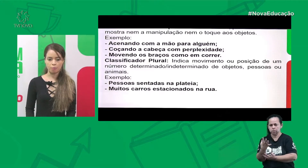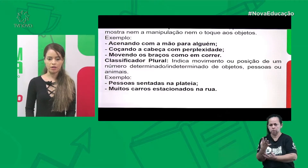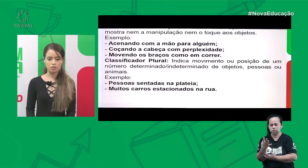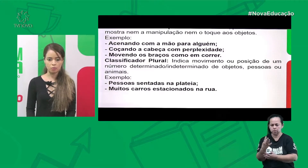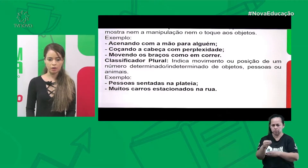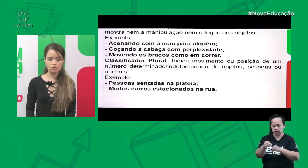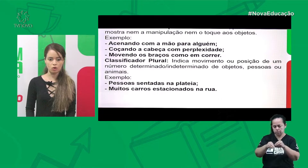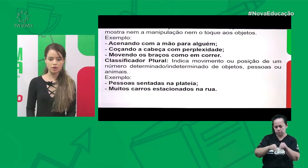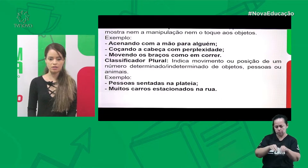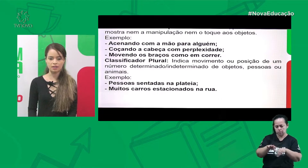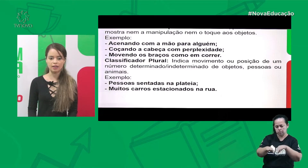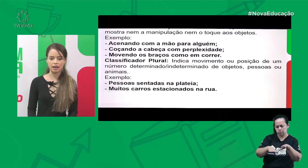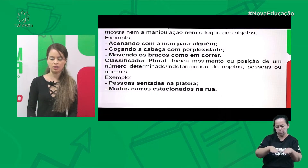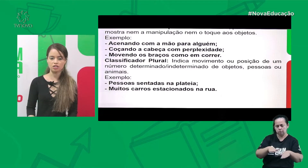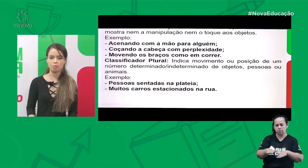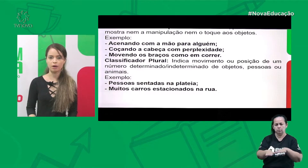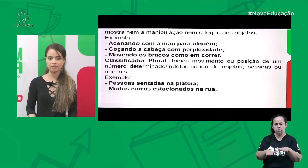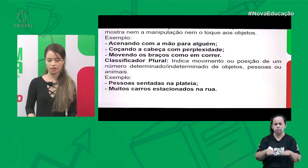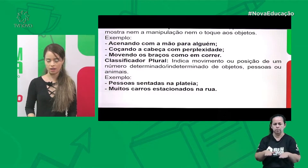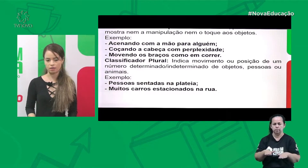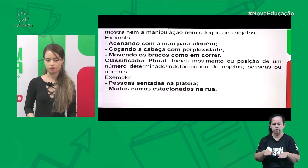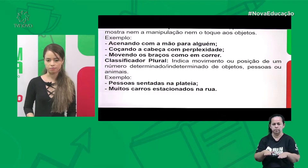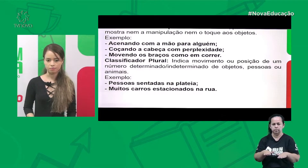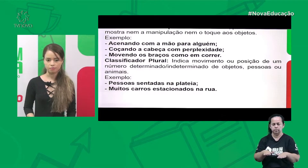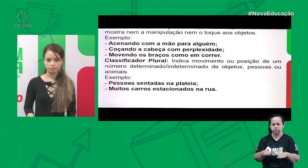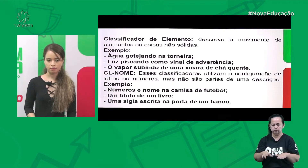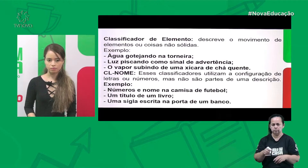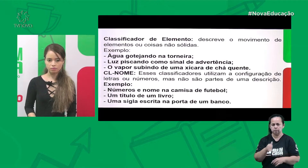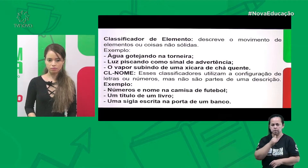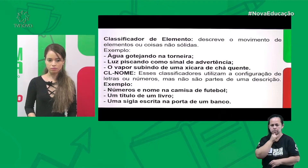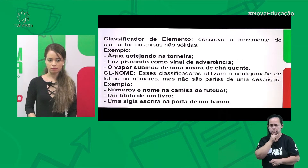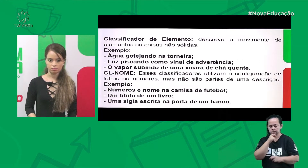exemplo, pessoas sentadas na plateia.